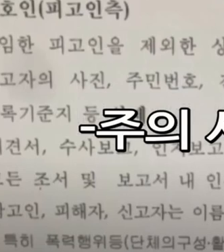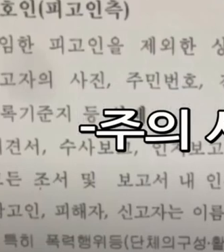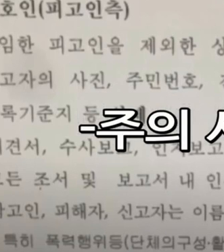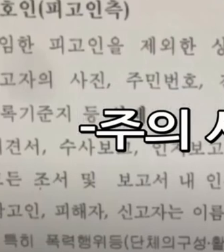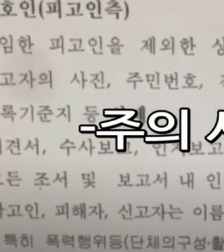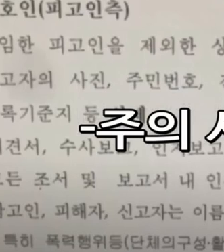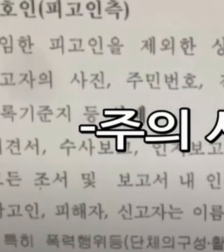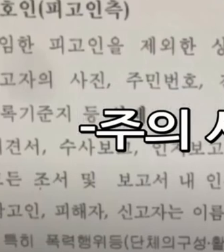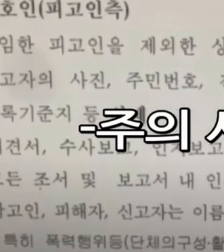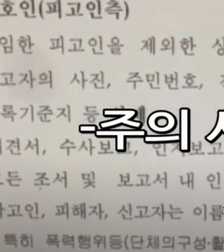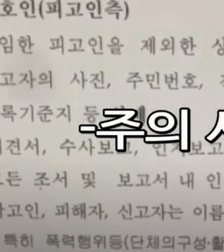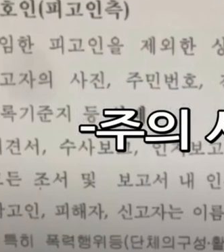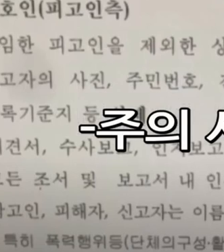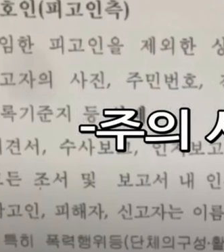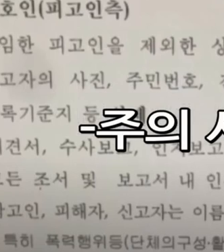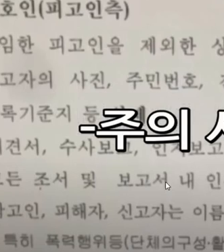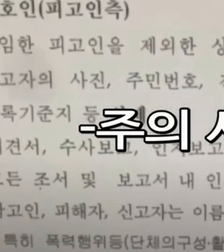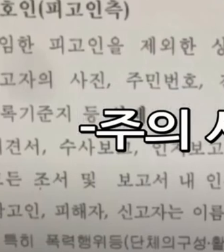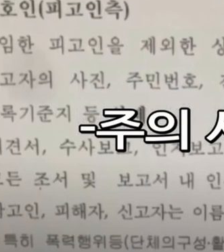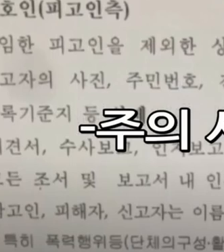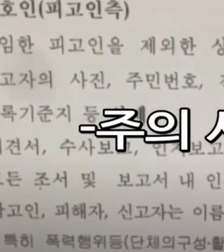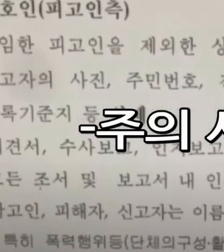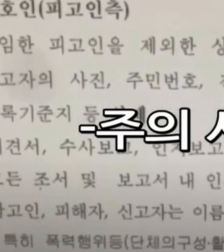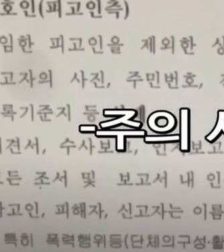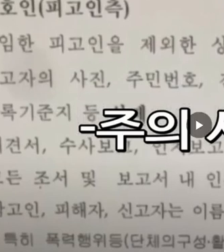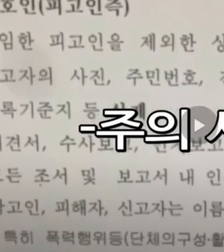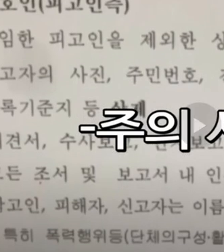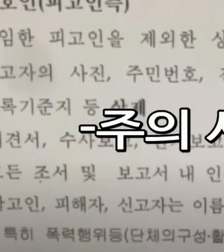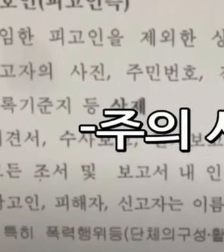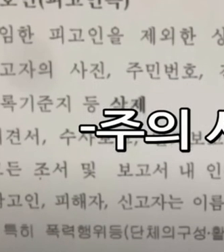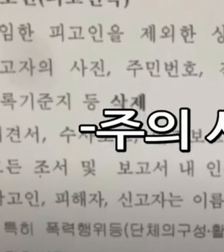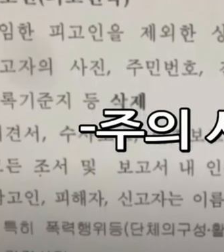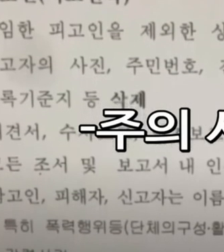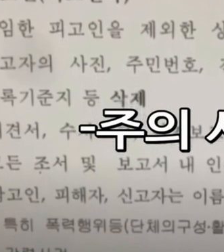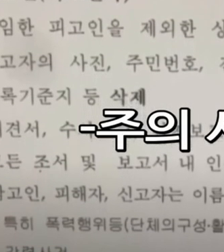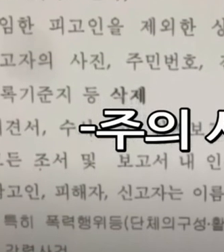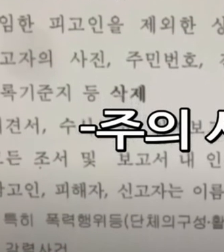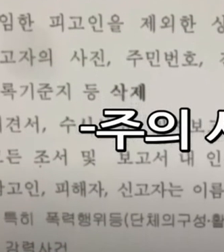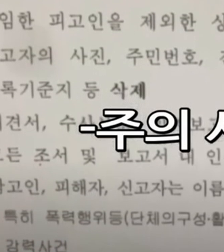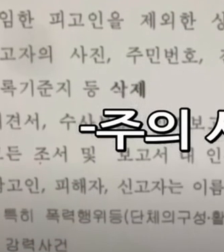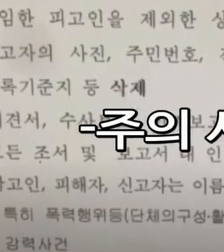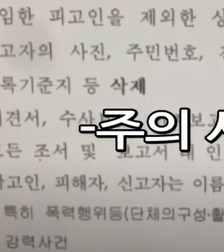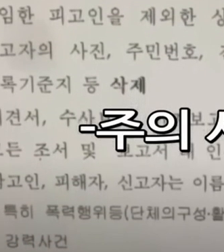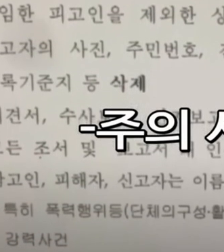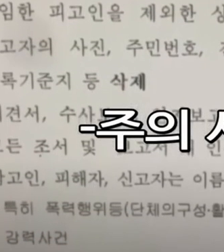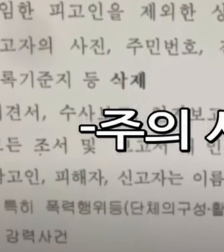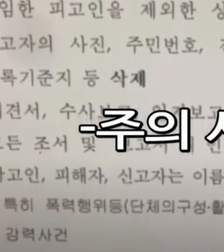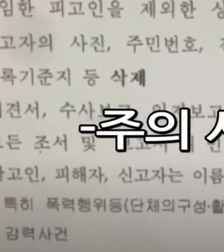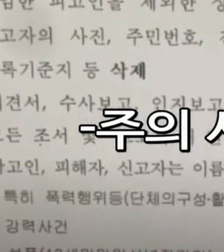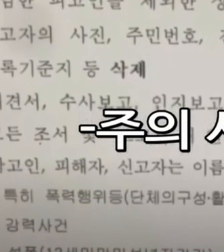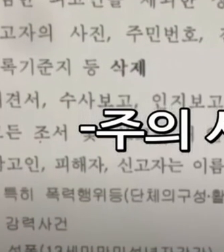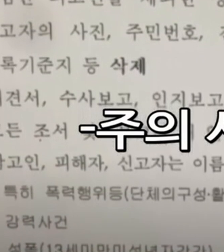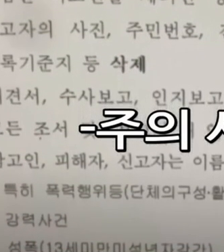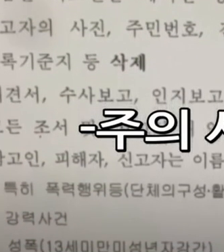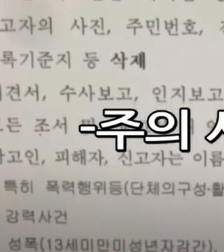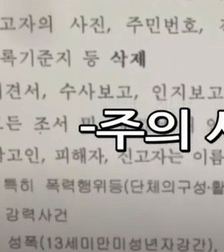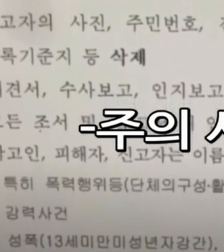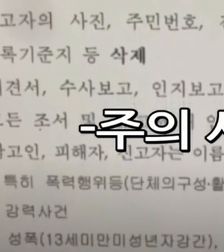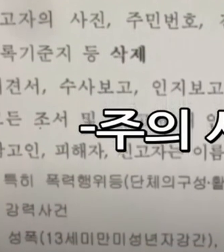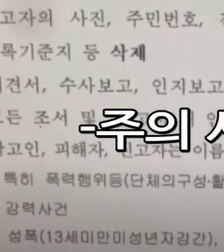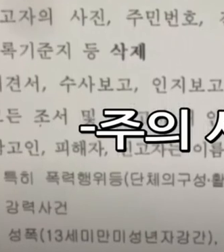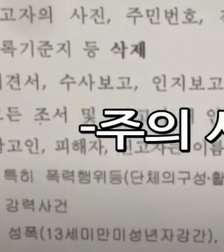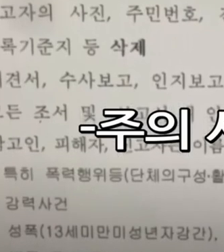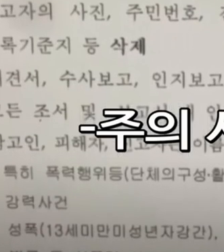이런 부분은 이제 삭제하는 이제 마킹하는 거죠. 캐시폰, 검은색 색연필을 사용 안 하고 커터칼로 도려내야